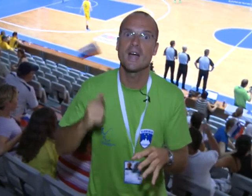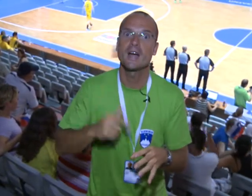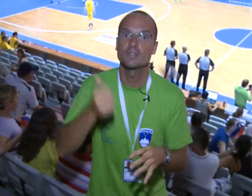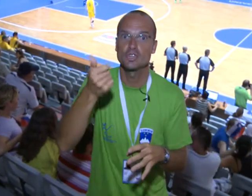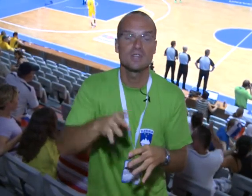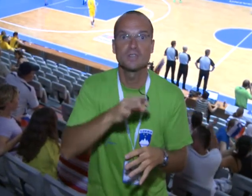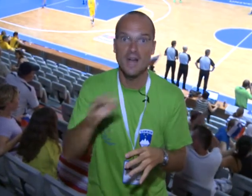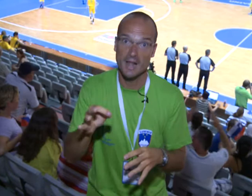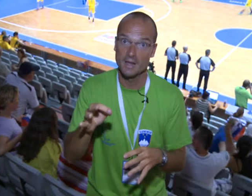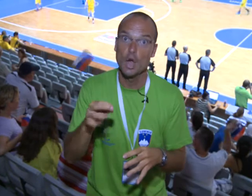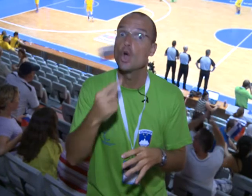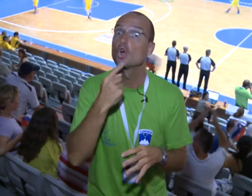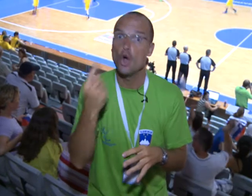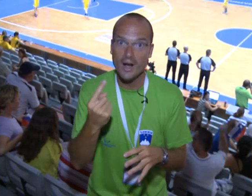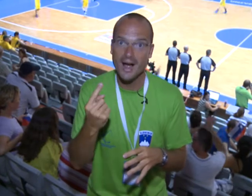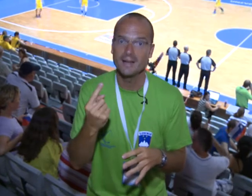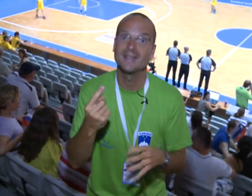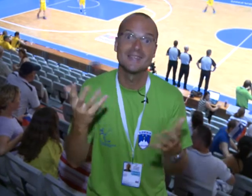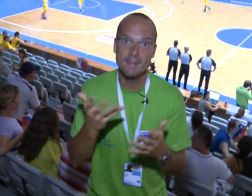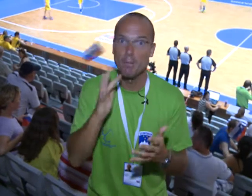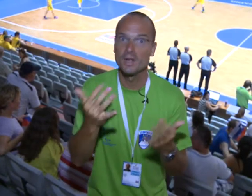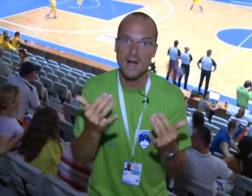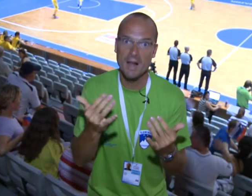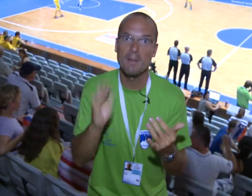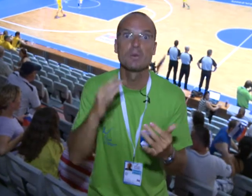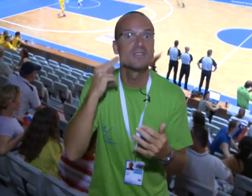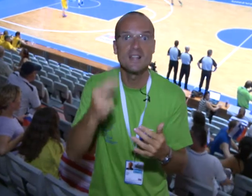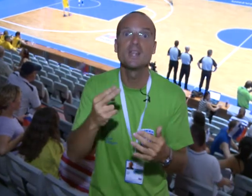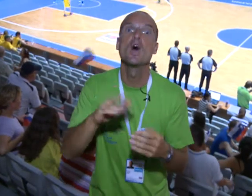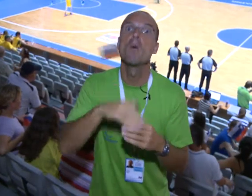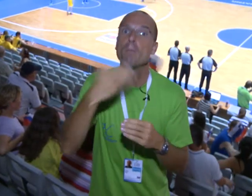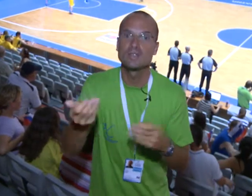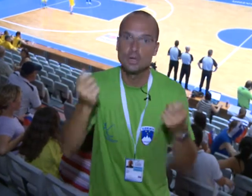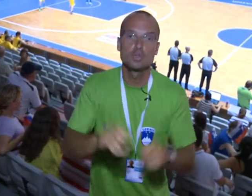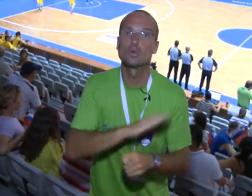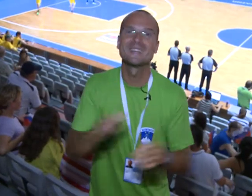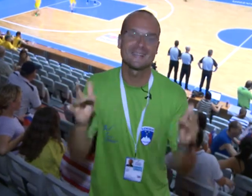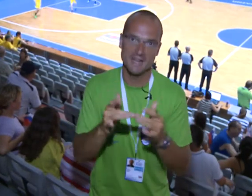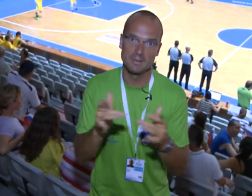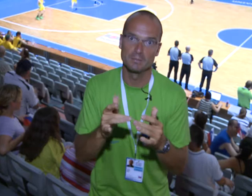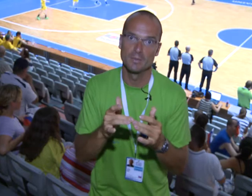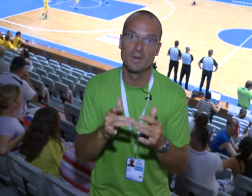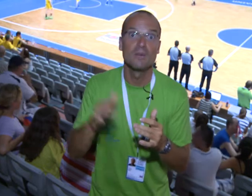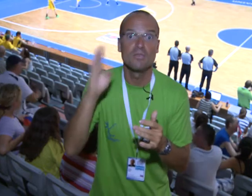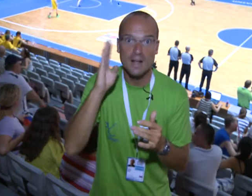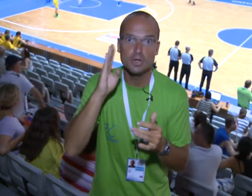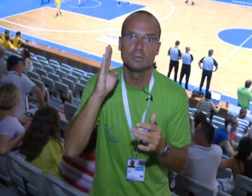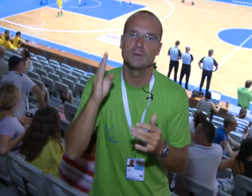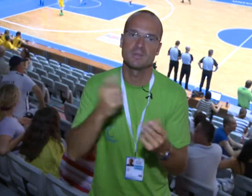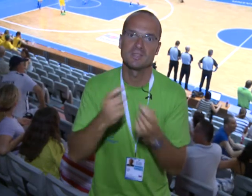čaka četrtfinale. Koga in kje pa bo igrala, pa bomo izvedeli po zaključku vseh tekem. Fantom,